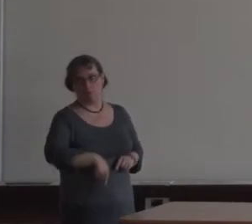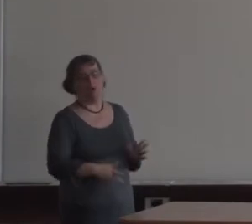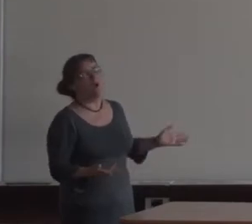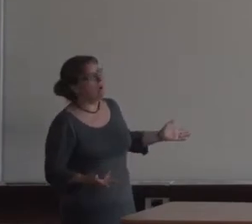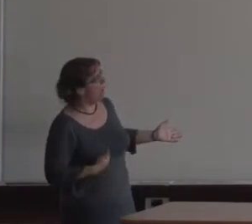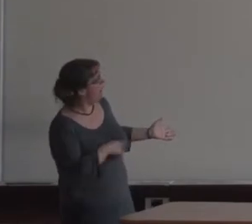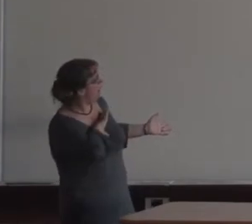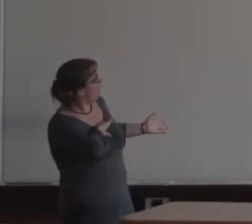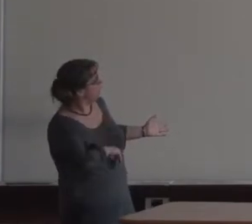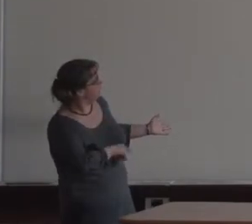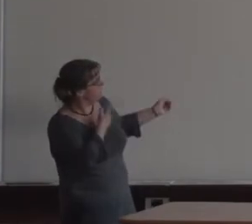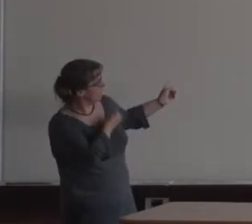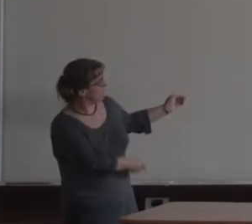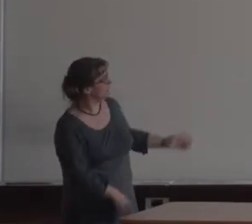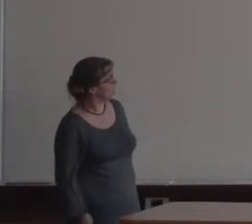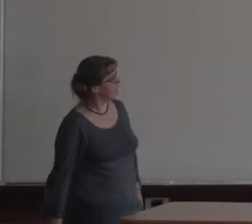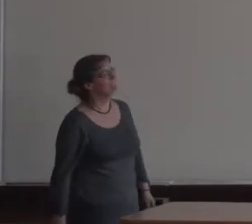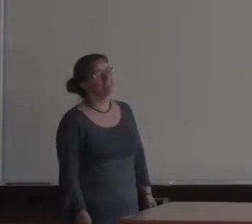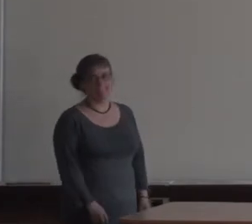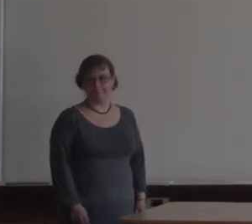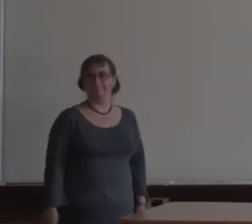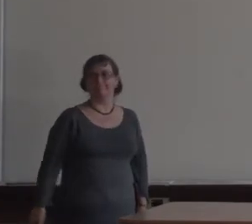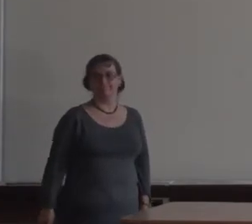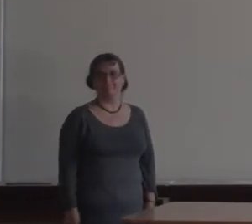Et là, effectivement, il me dit, voilà, j'ai pas trouvé d'exemple